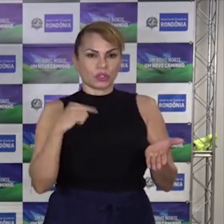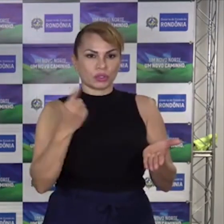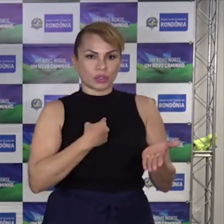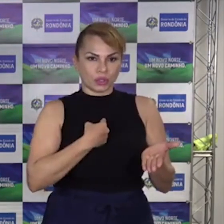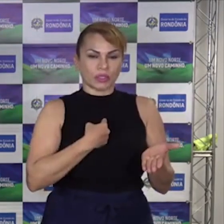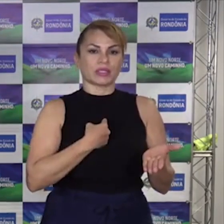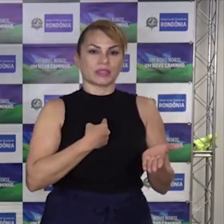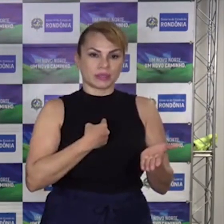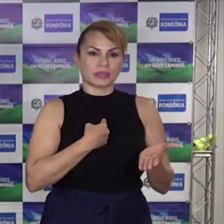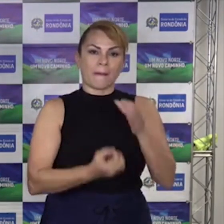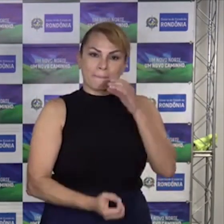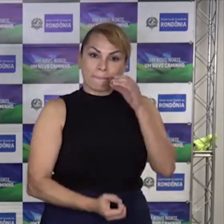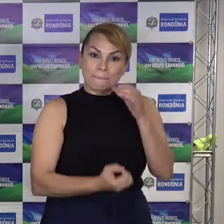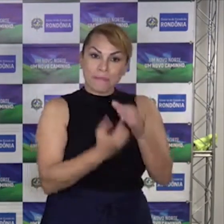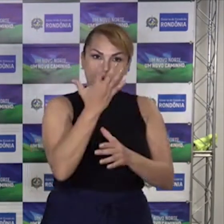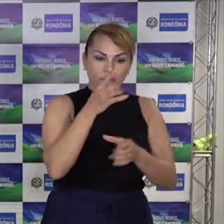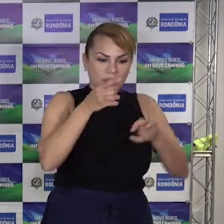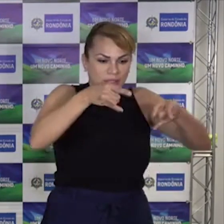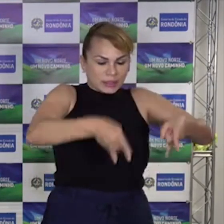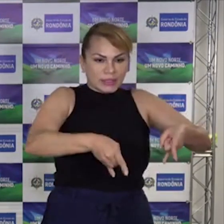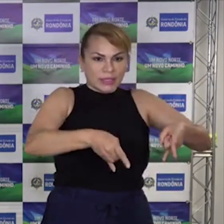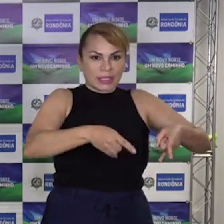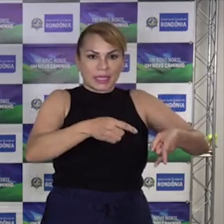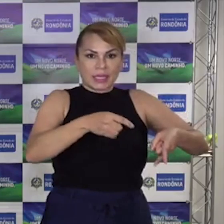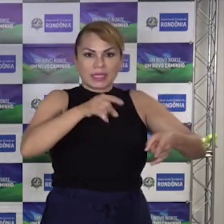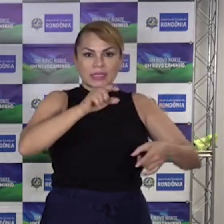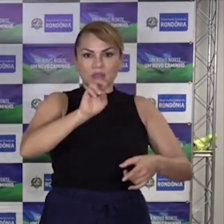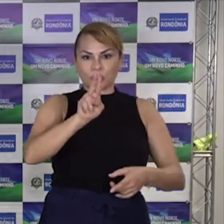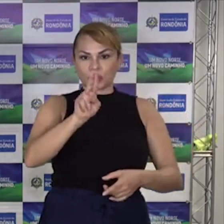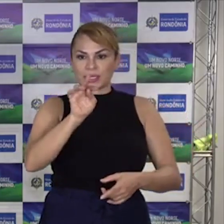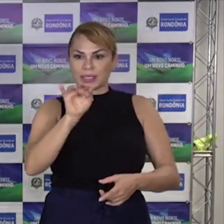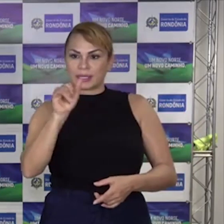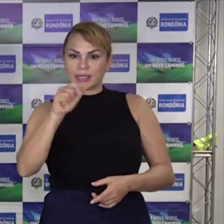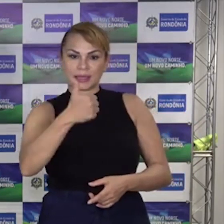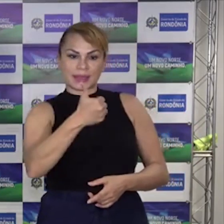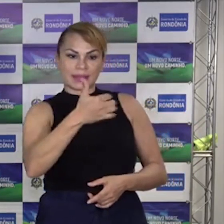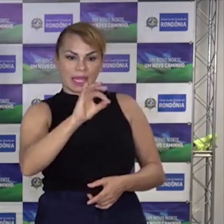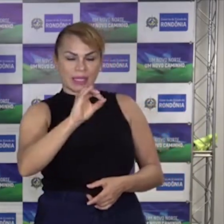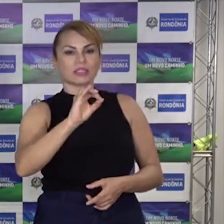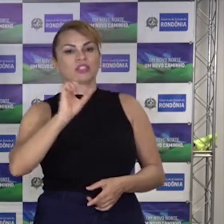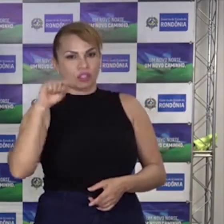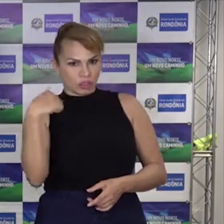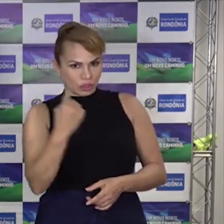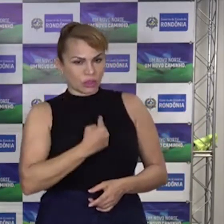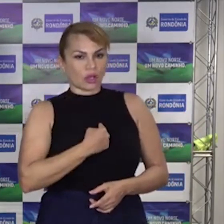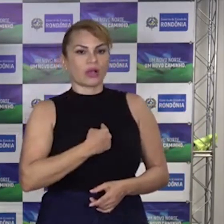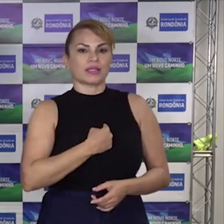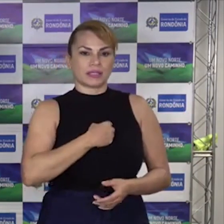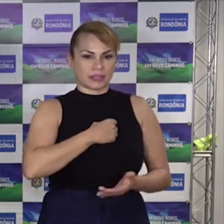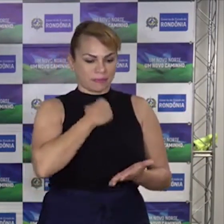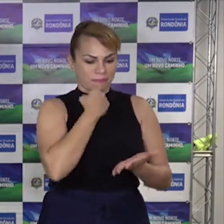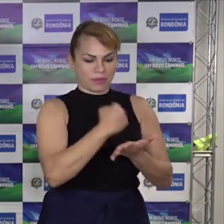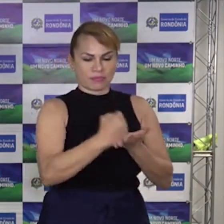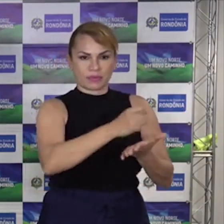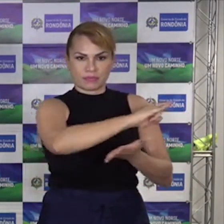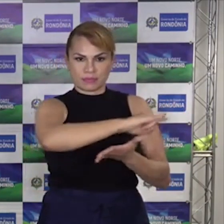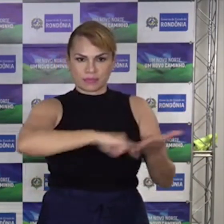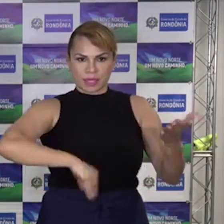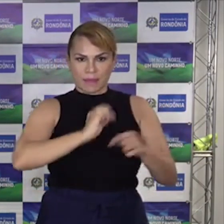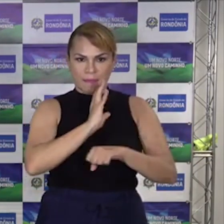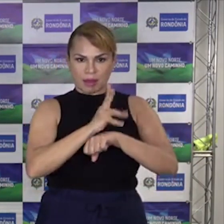nós abrimos 10 leitos de UTI no hospital samar contrato com o governo do estado aumentamos o contrato